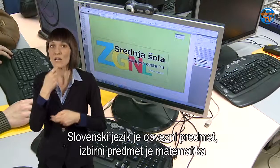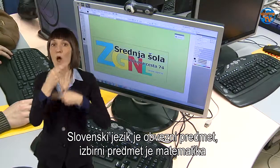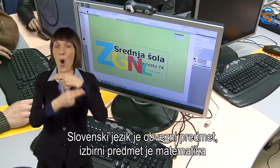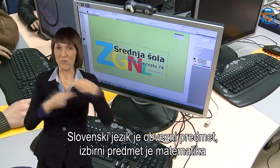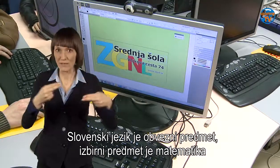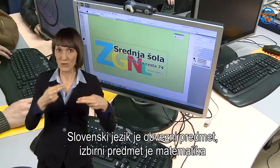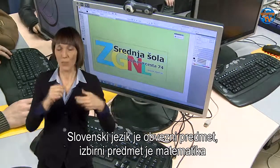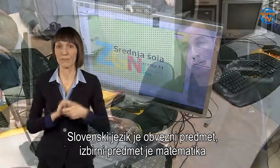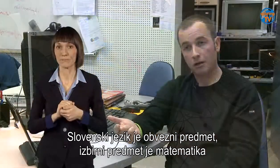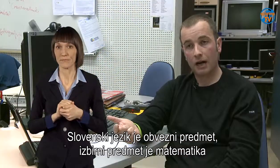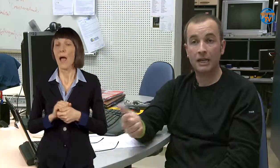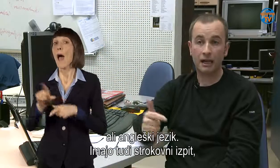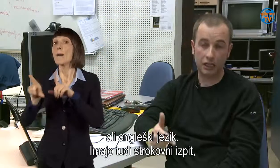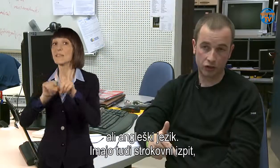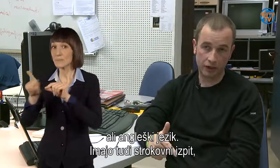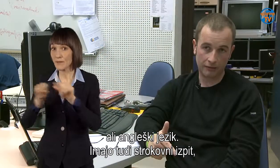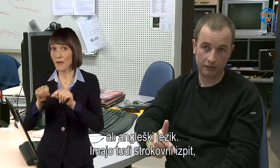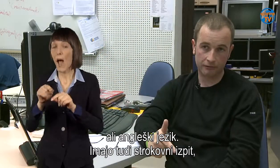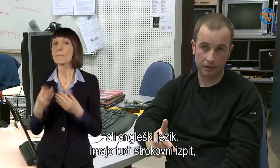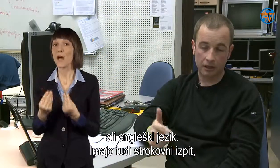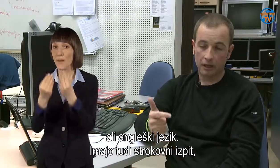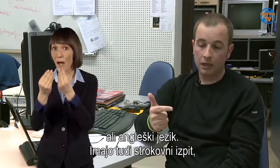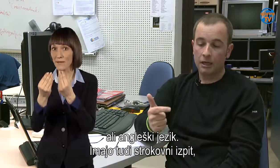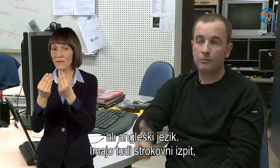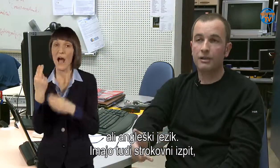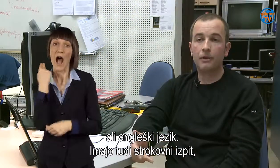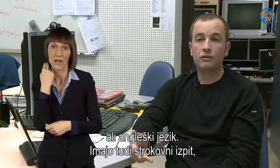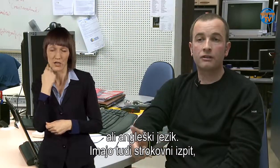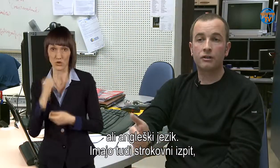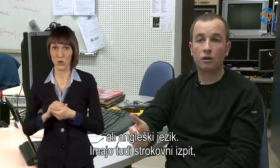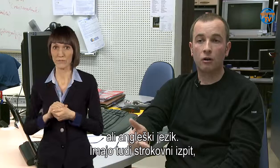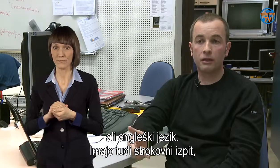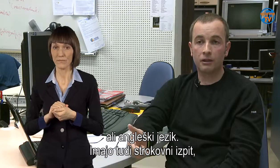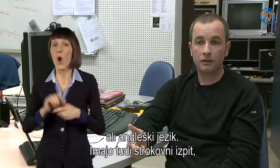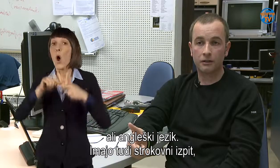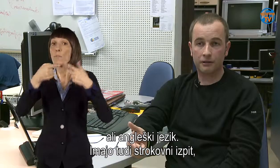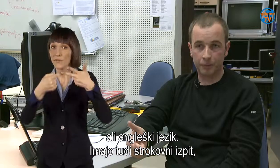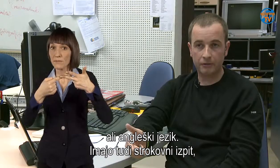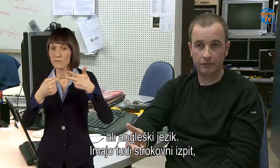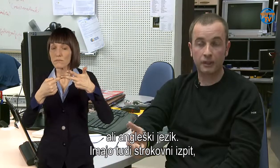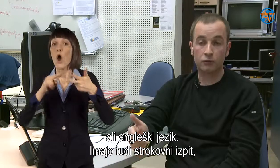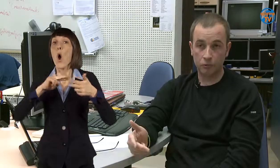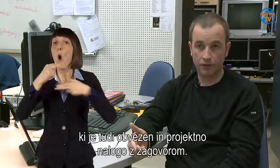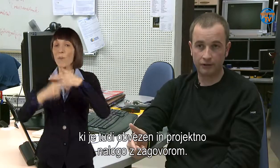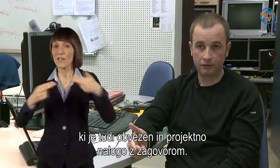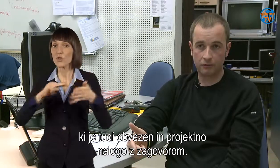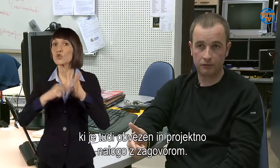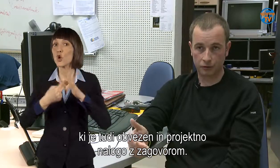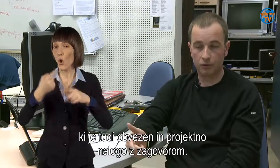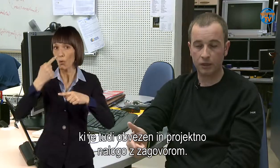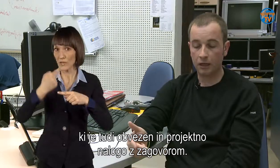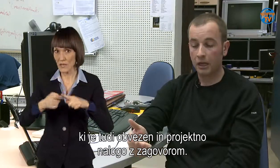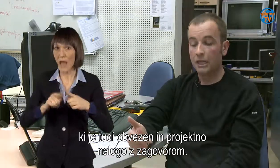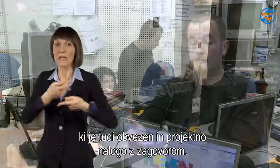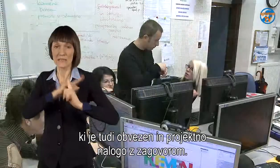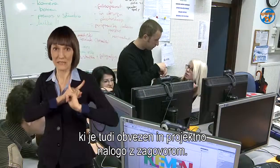izbirni predmet matematiko ali angleški jezik, potem pa tudi strokovni izpit, ki je tudi obvezen,